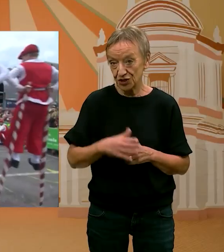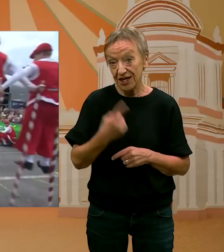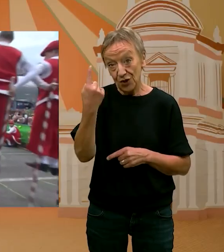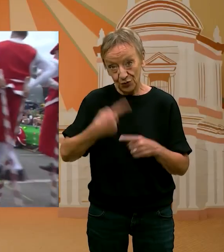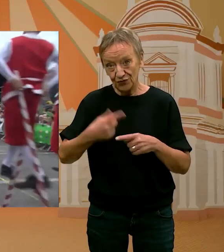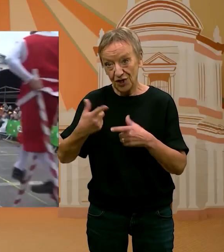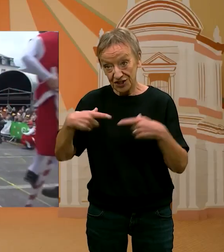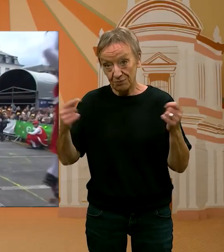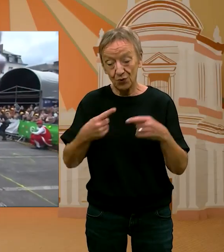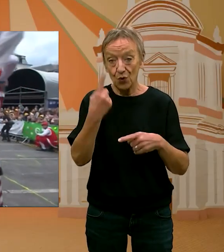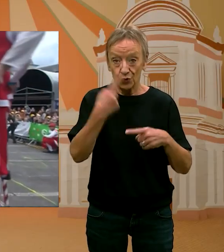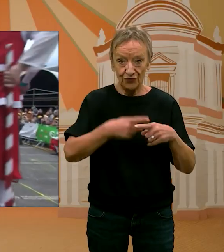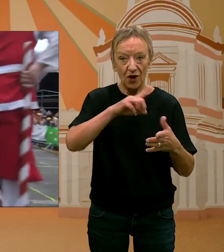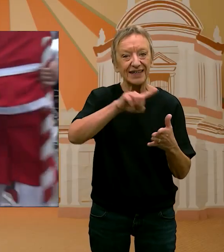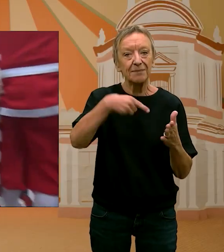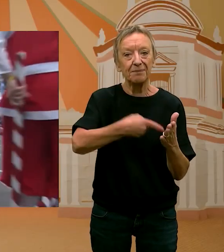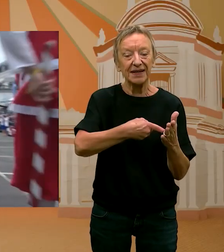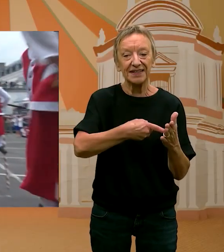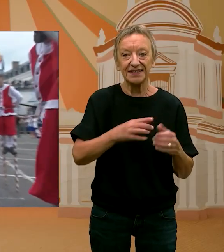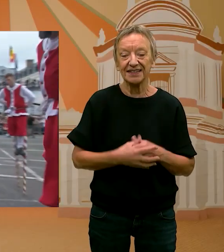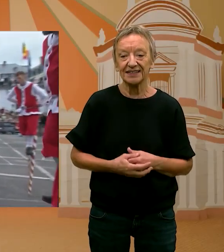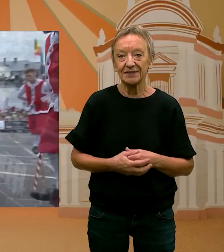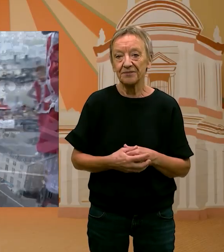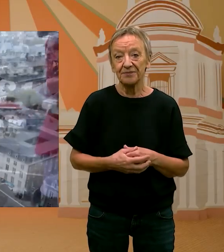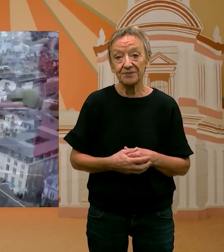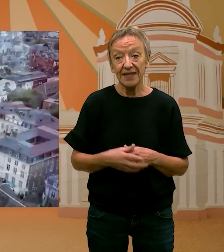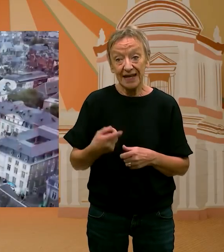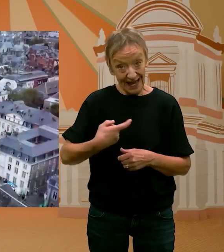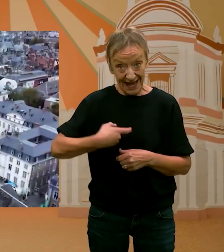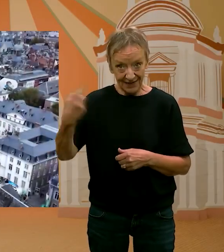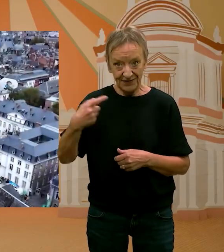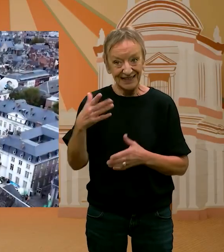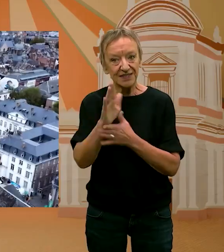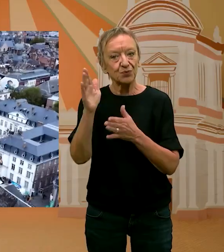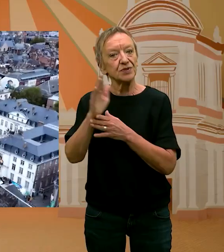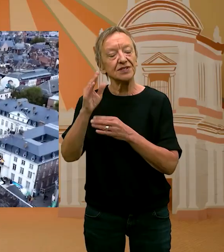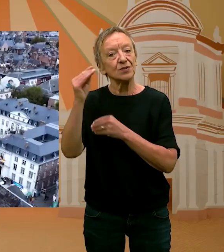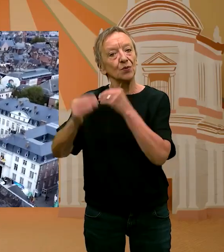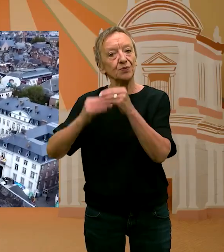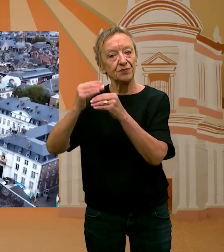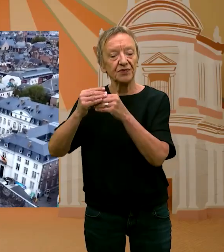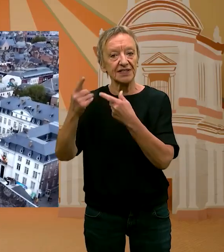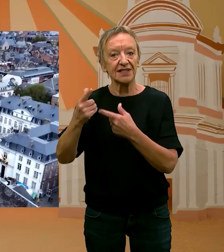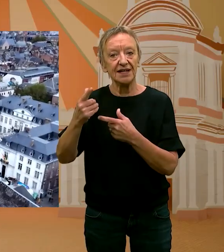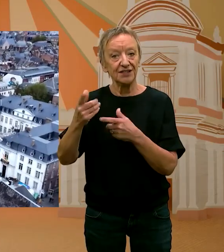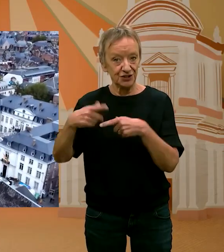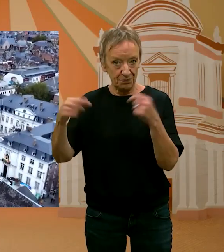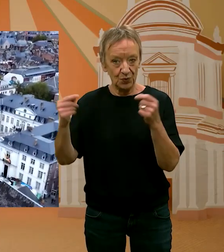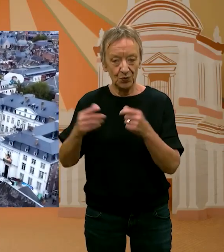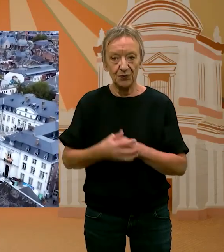Québec. On a été invité à l'exposition universelle au Japon. Et Québec, il y a une ville qui s'appelle Namur